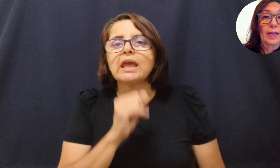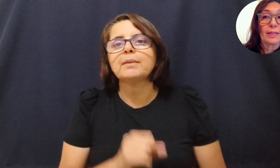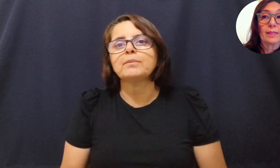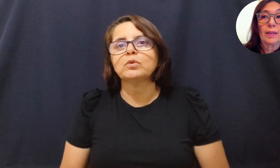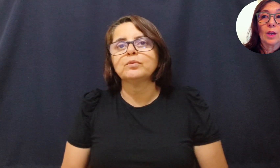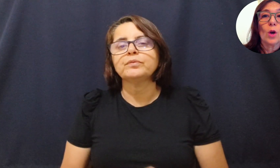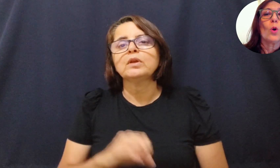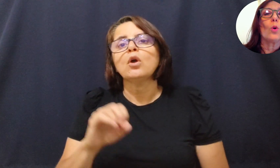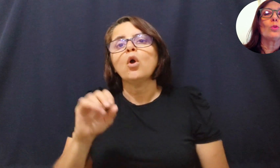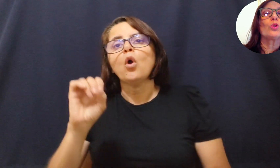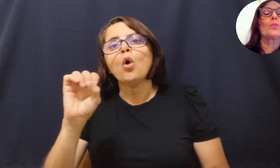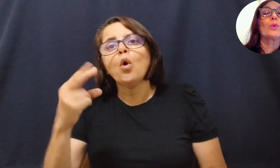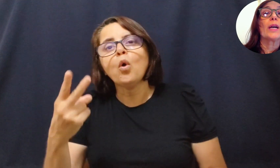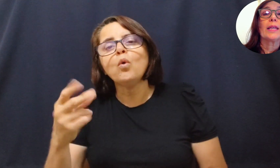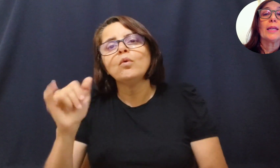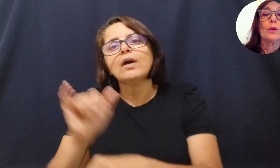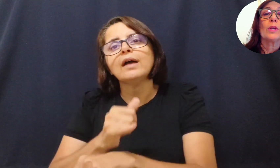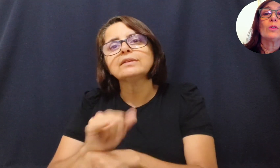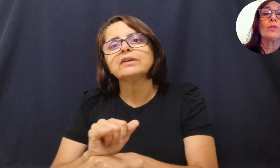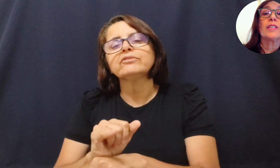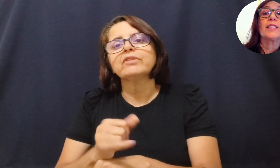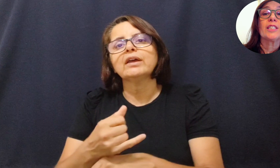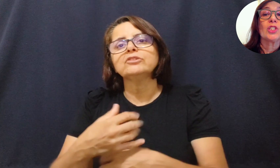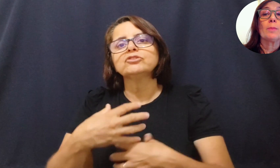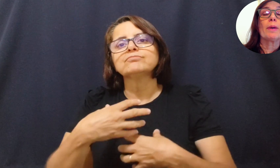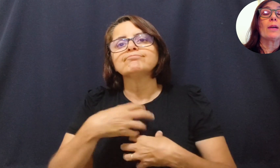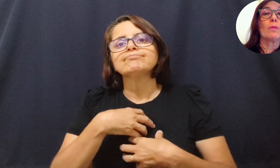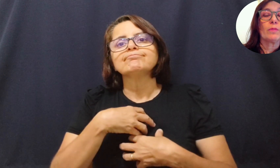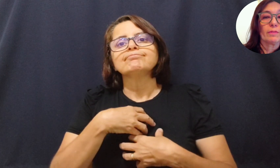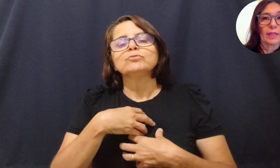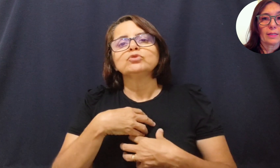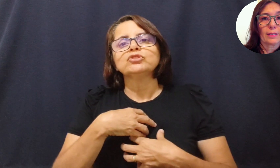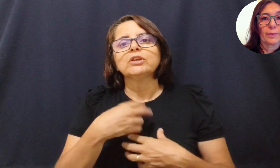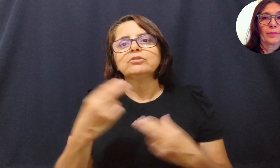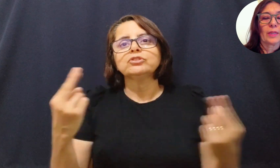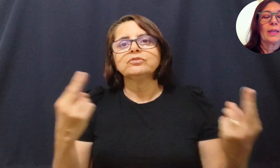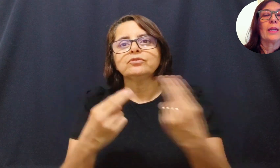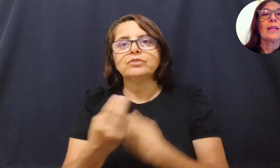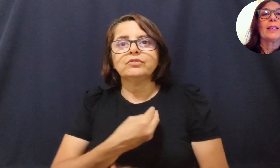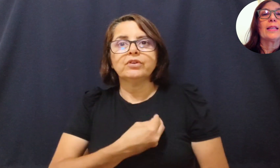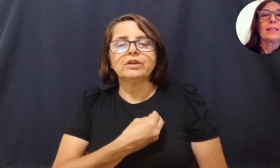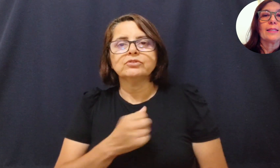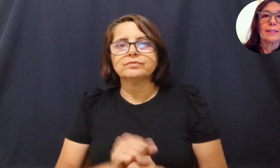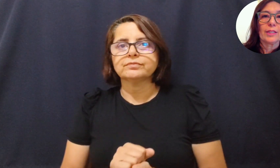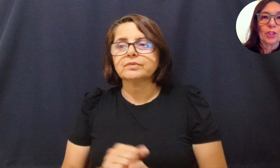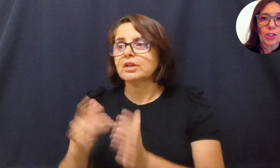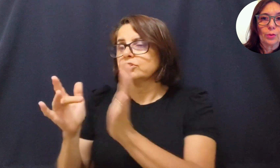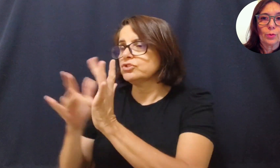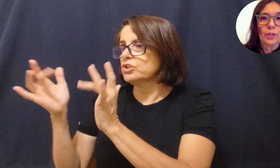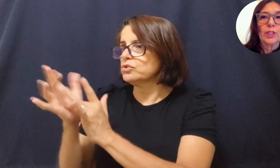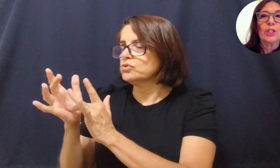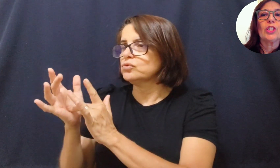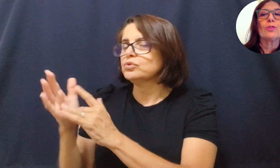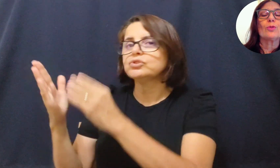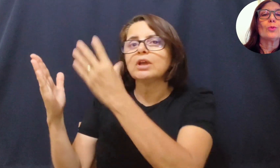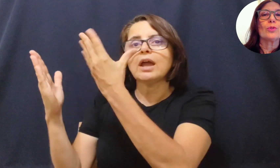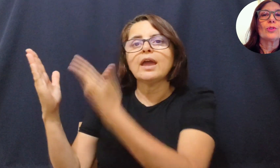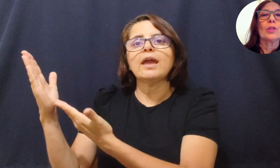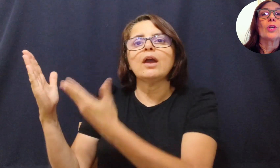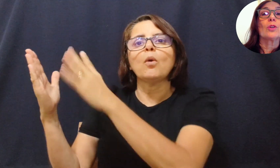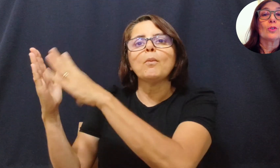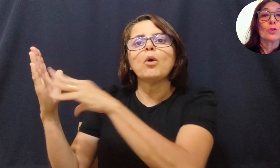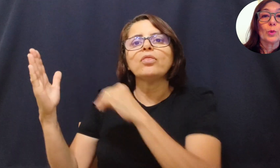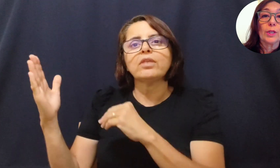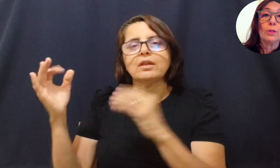que oferecem, outros por aquilo que nos exigem para a convivência. Nesse sentido,